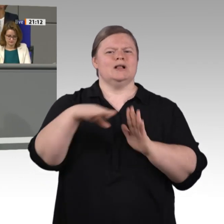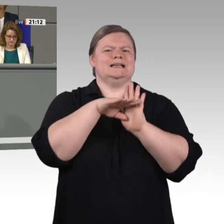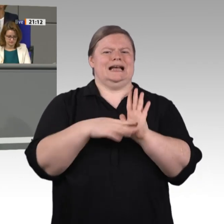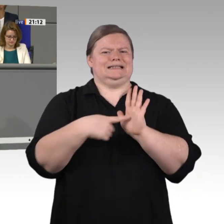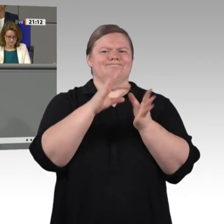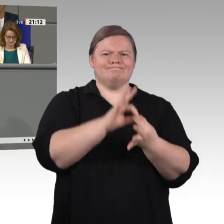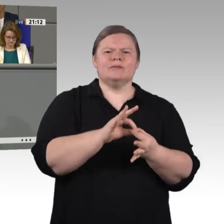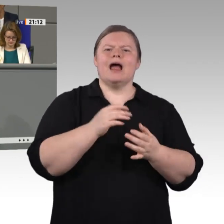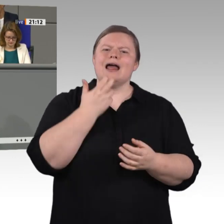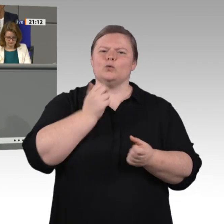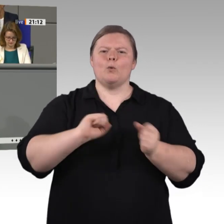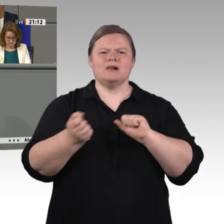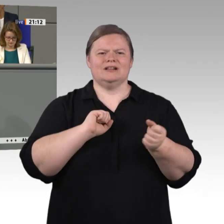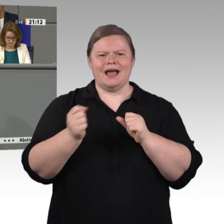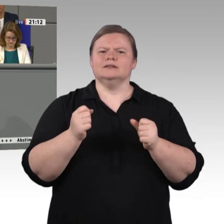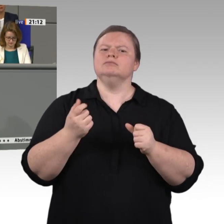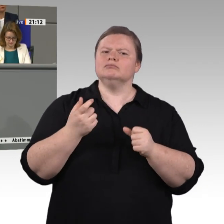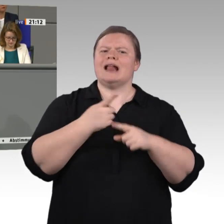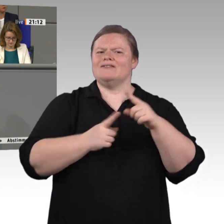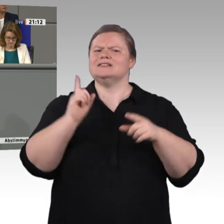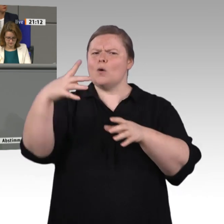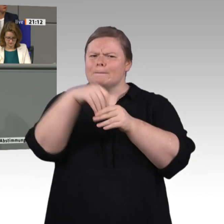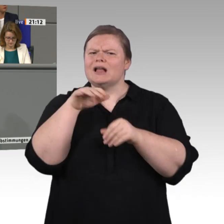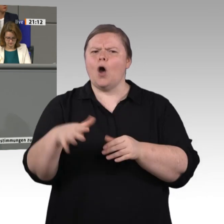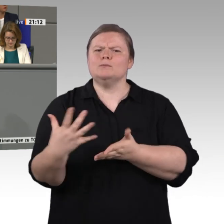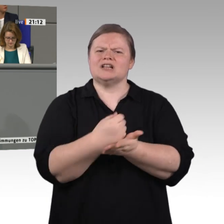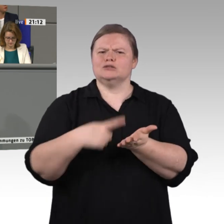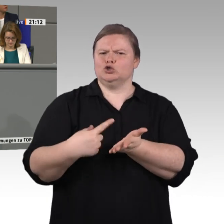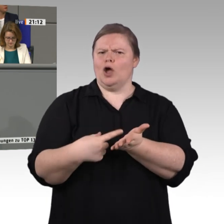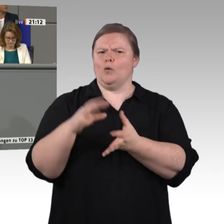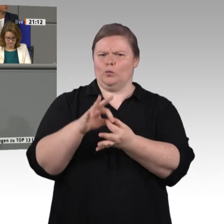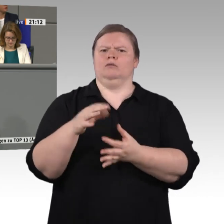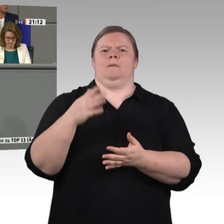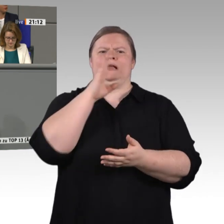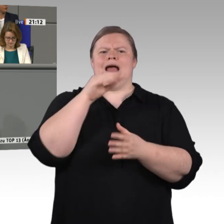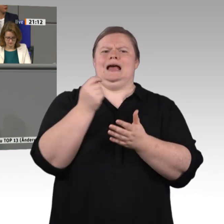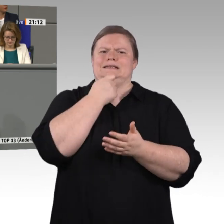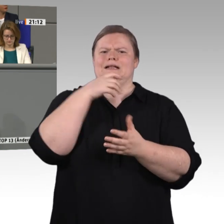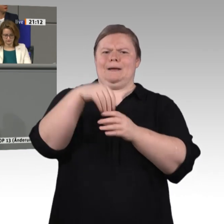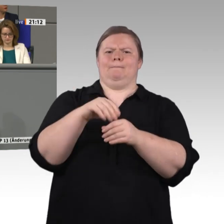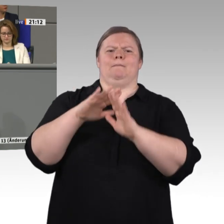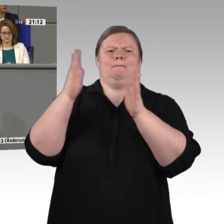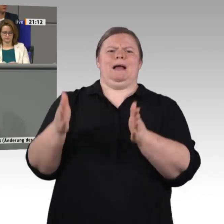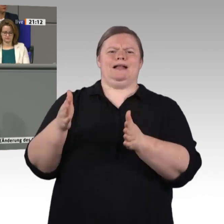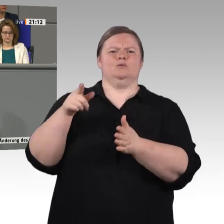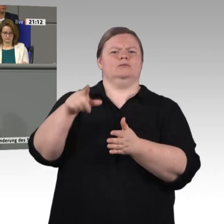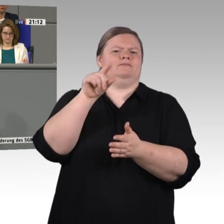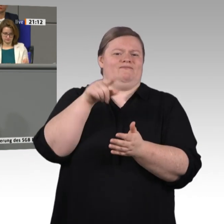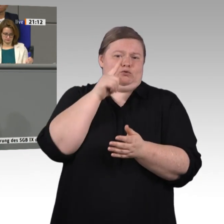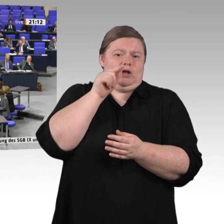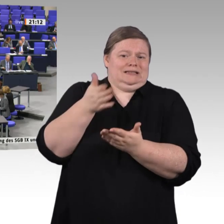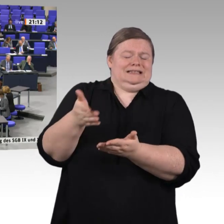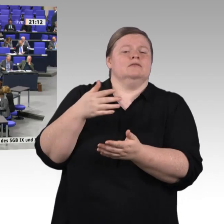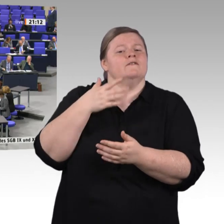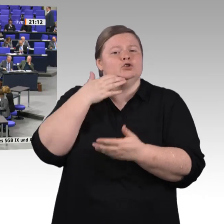Das versäumen Sie mit diesem Gesetz leider. Umgekehrt holen Sie die Regelung zur drohenden Zahlungslücke, die Sie